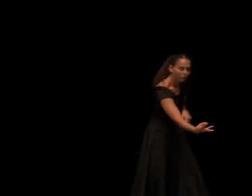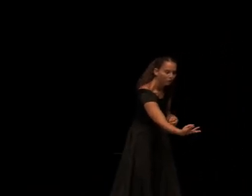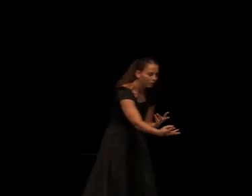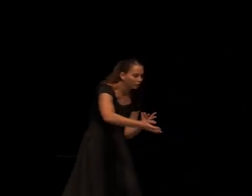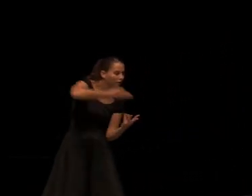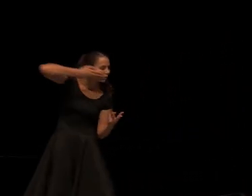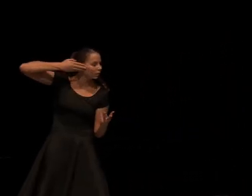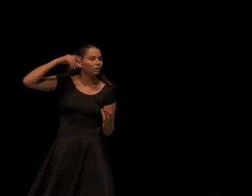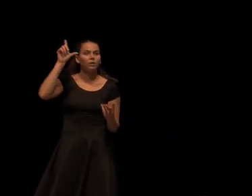más